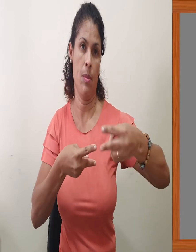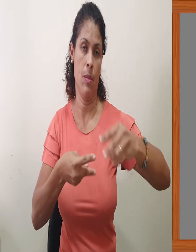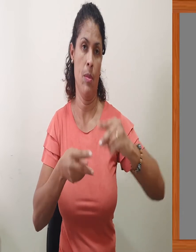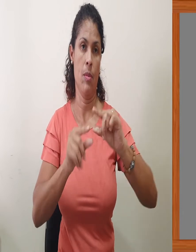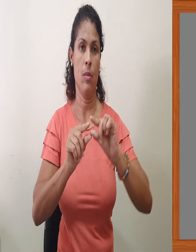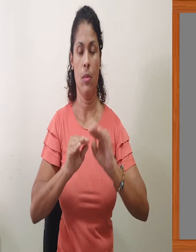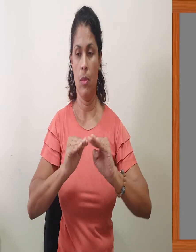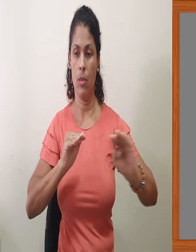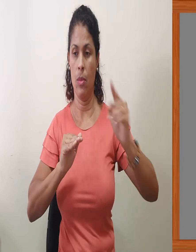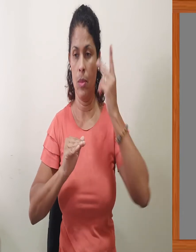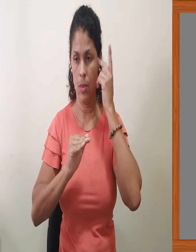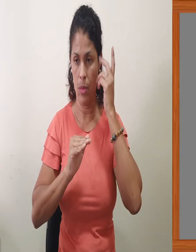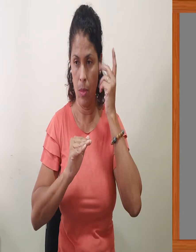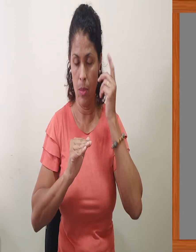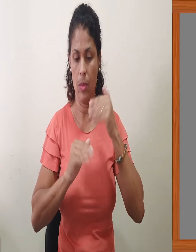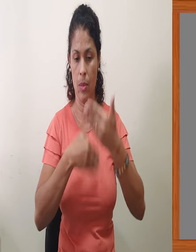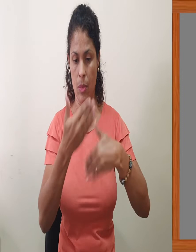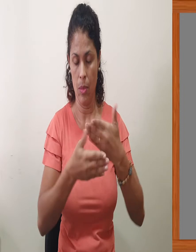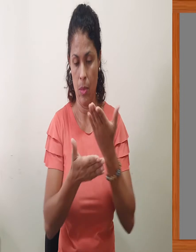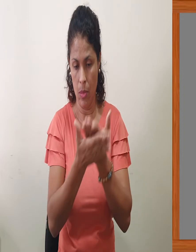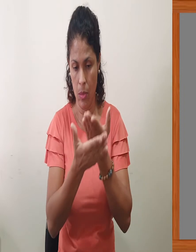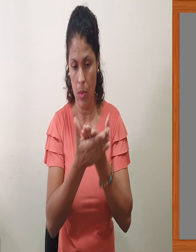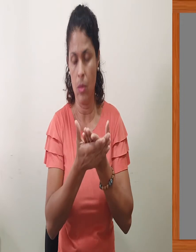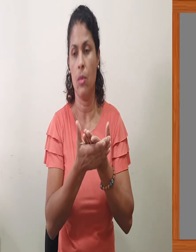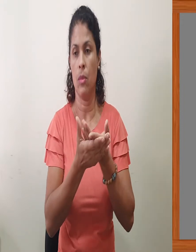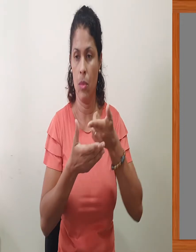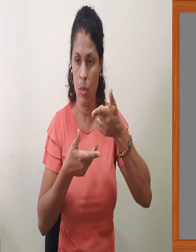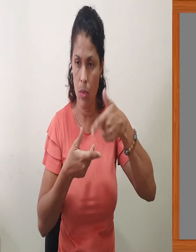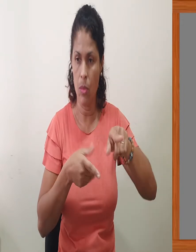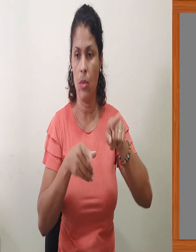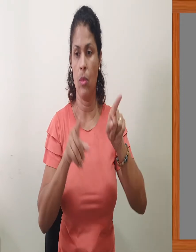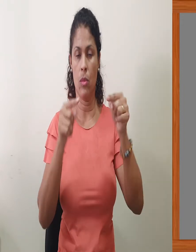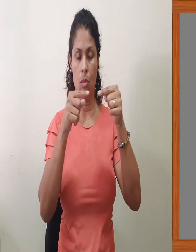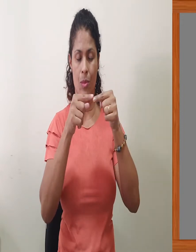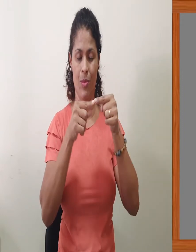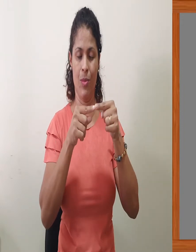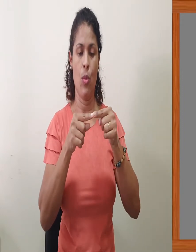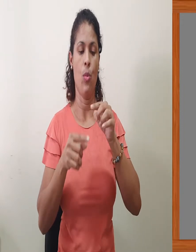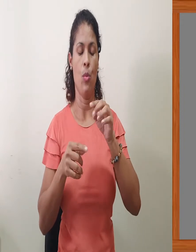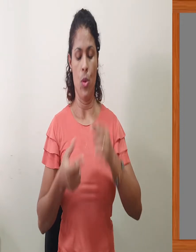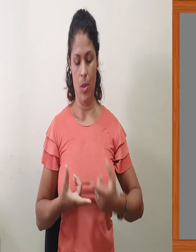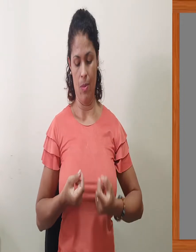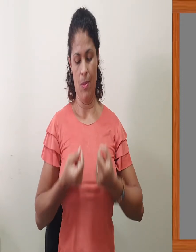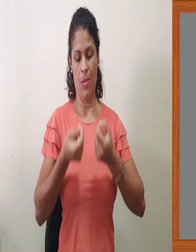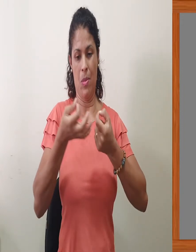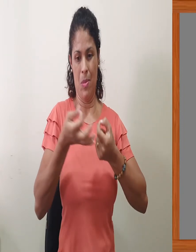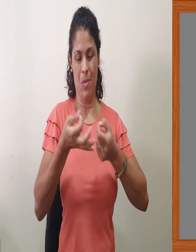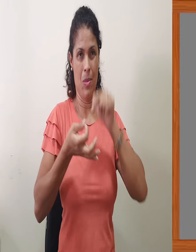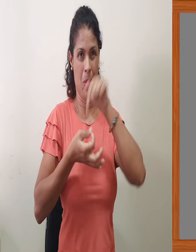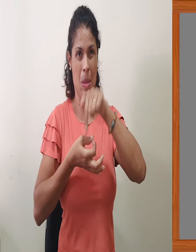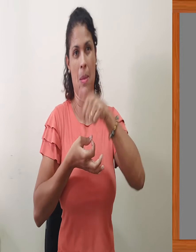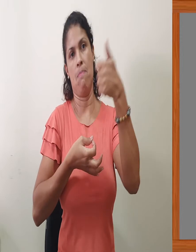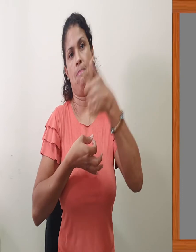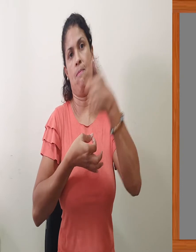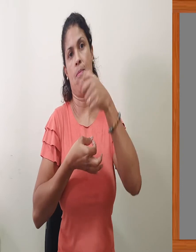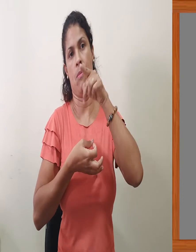uma proliferação celular descontrolada que, aliada à diminuição da apoptose e da expressão da